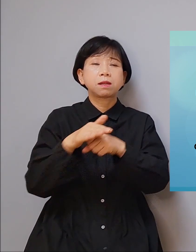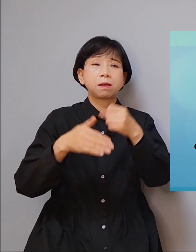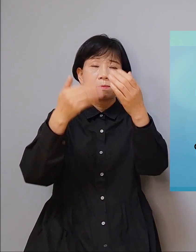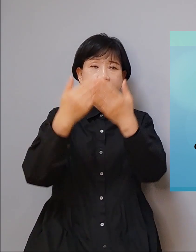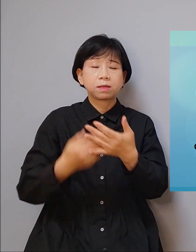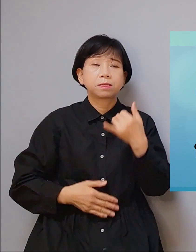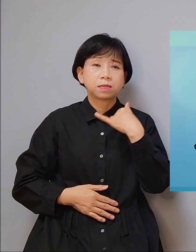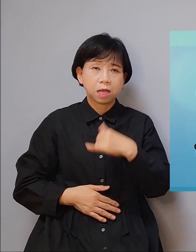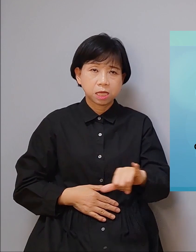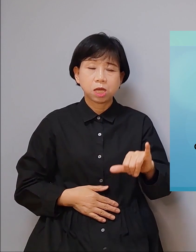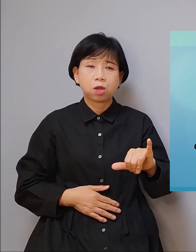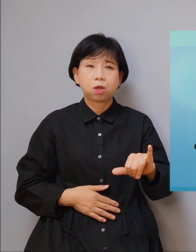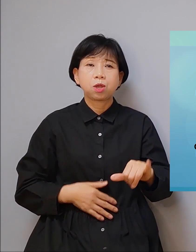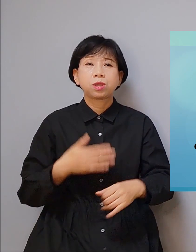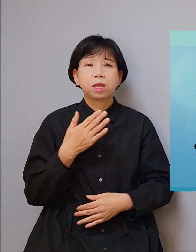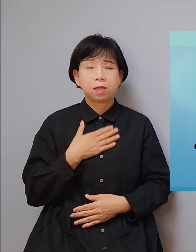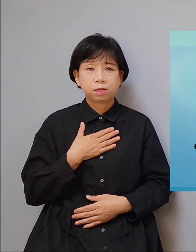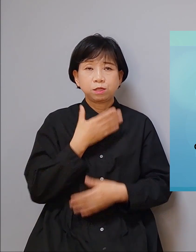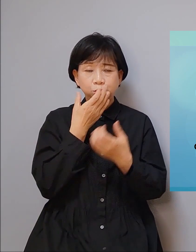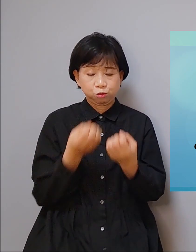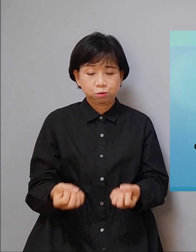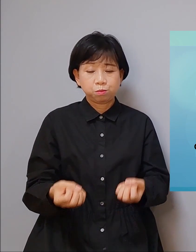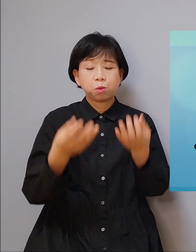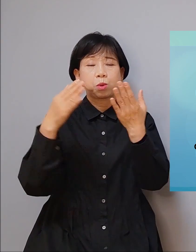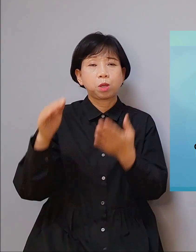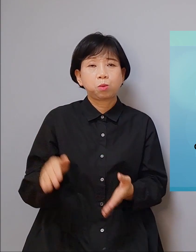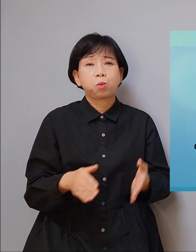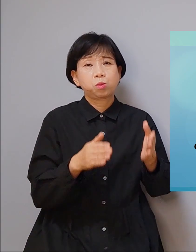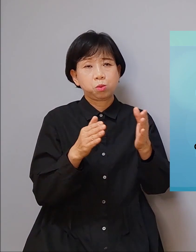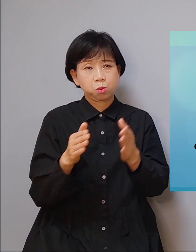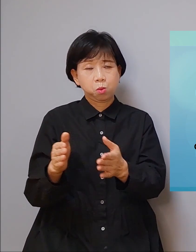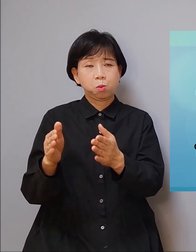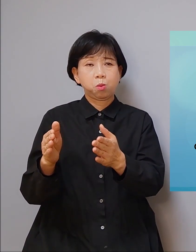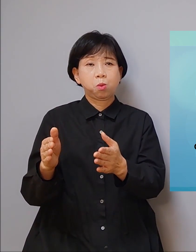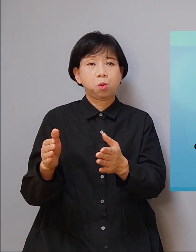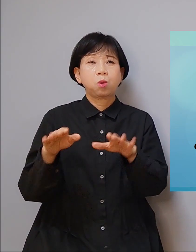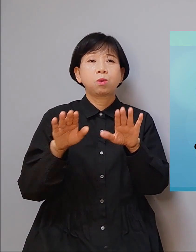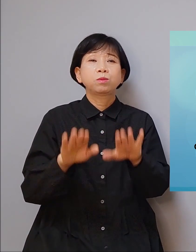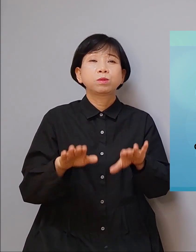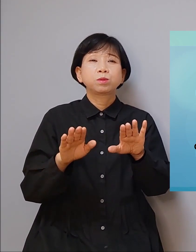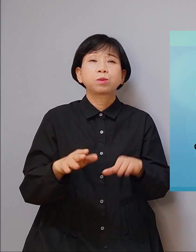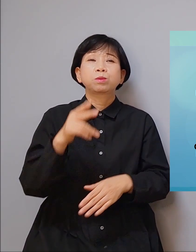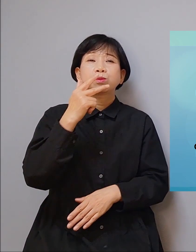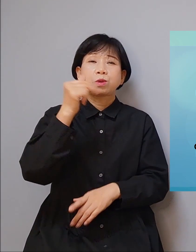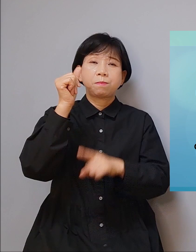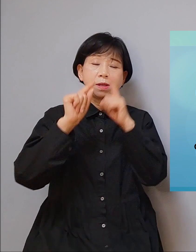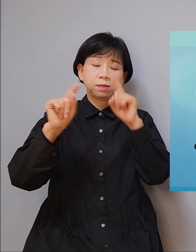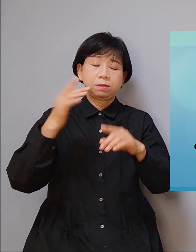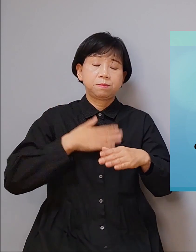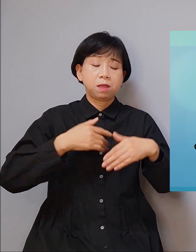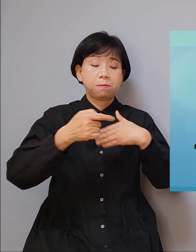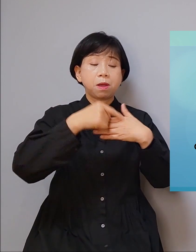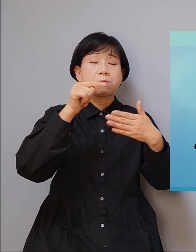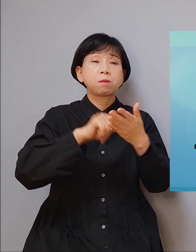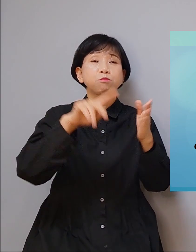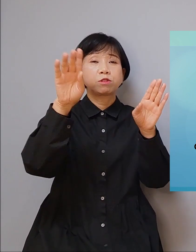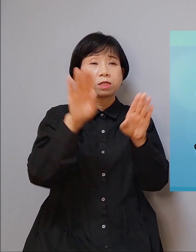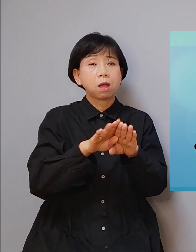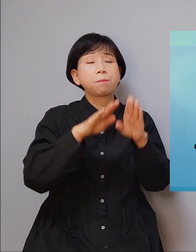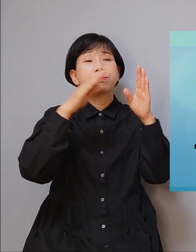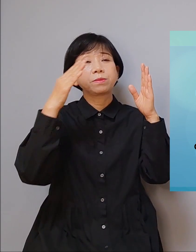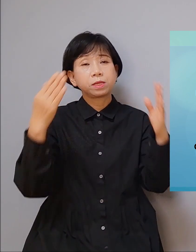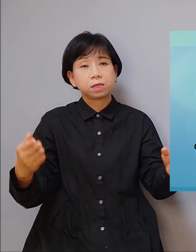하나님의 사랑받는 자녀입니다. 나는 축복의 통로입니다. 오늘도 주의 말씀에 내 마음의